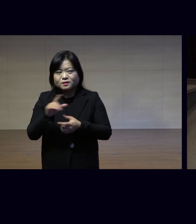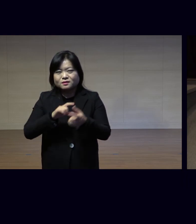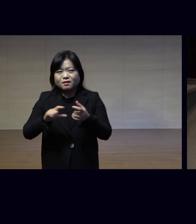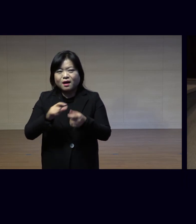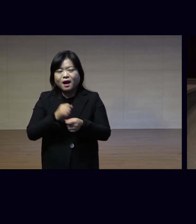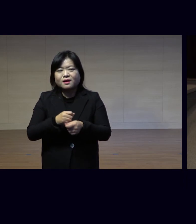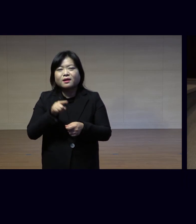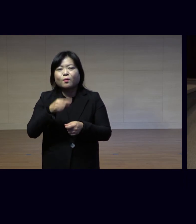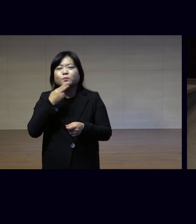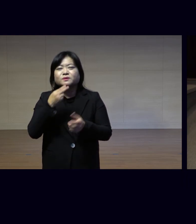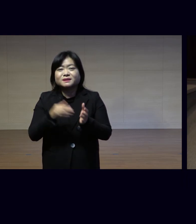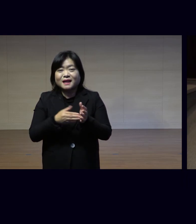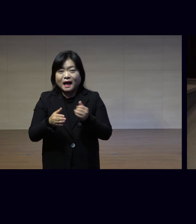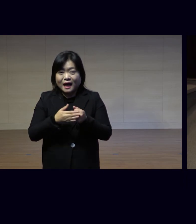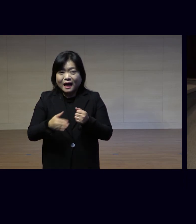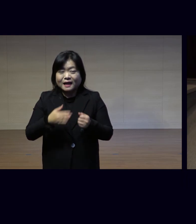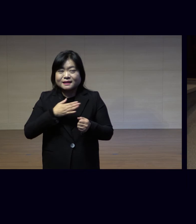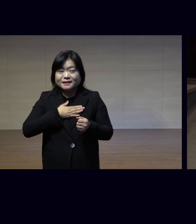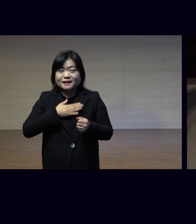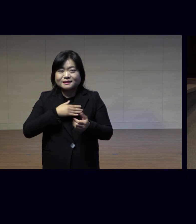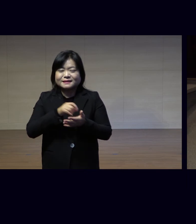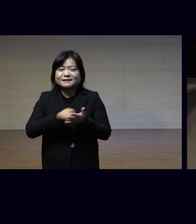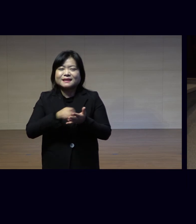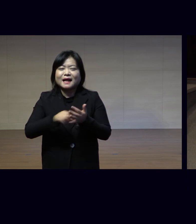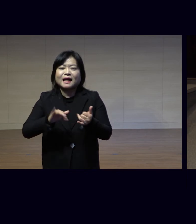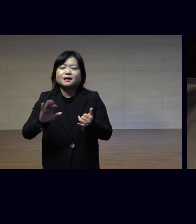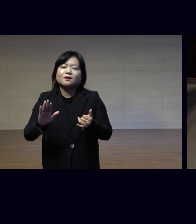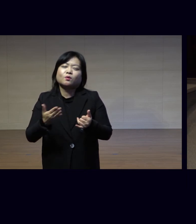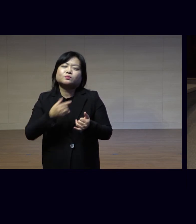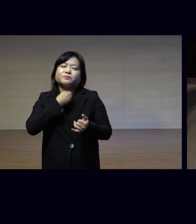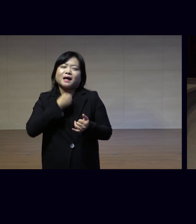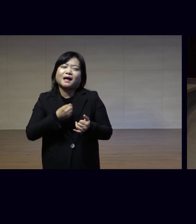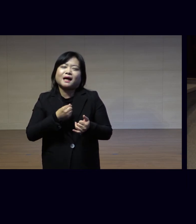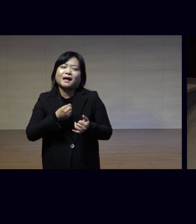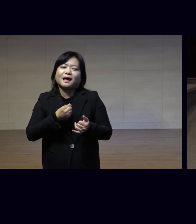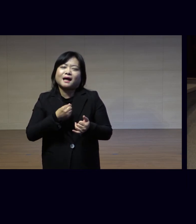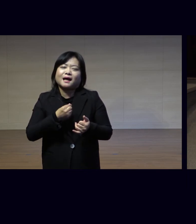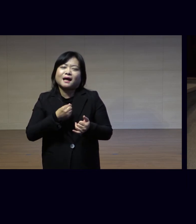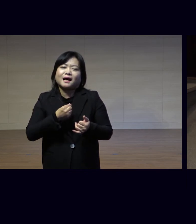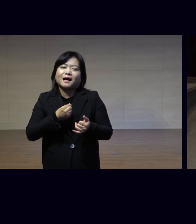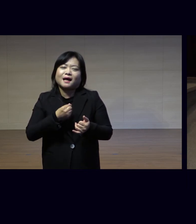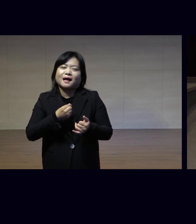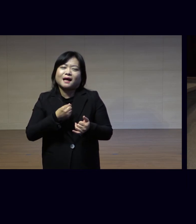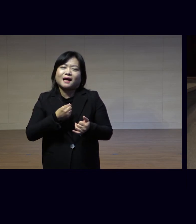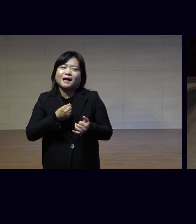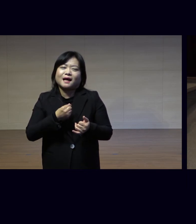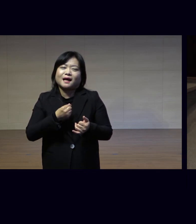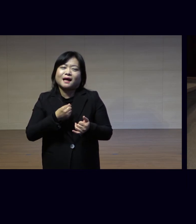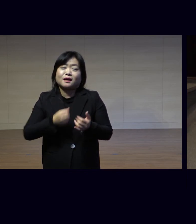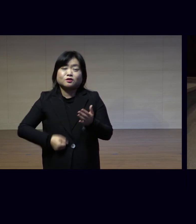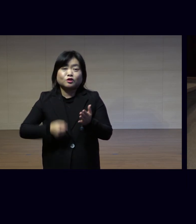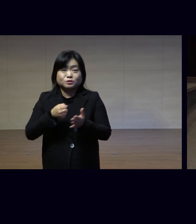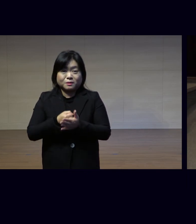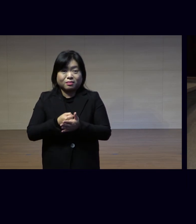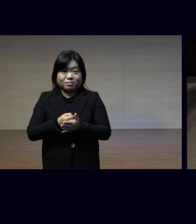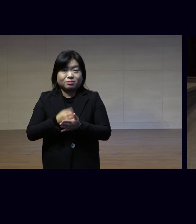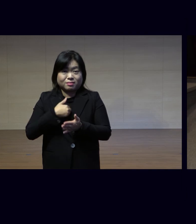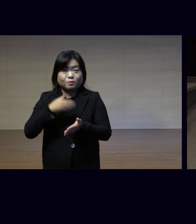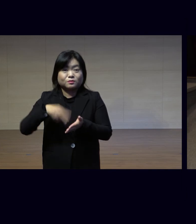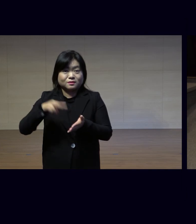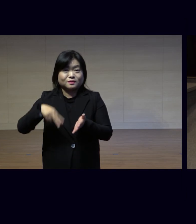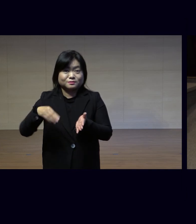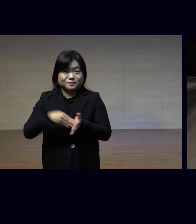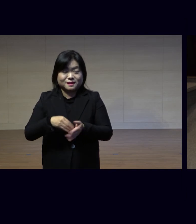없으니까 나는 작가가 돼야 되겠다. 그거는 아닌 것 같아요. 이렇게 결심했다고 지금